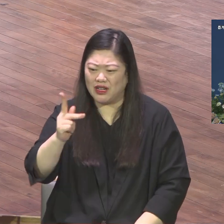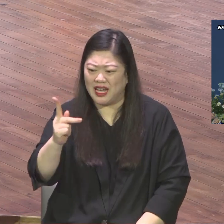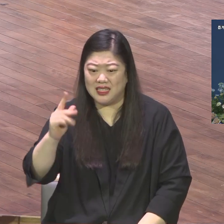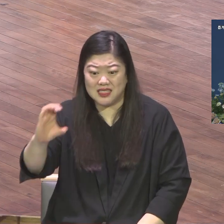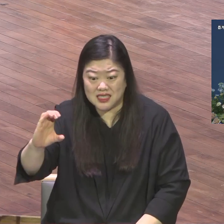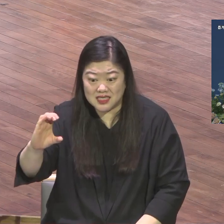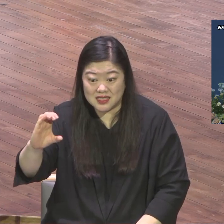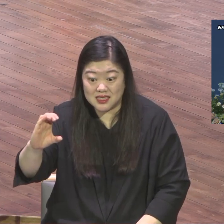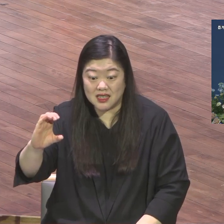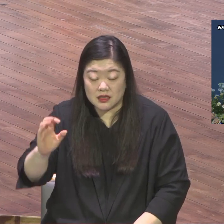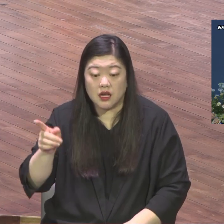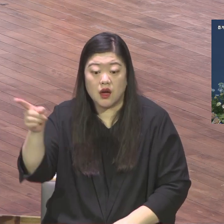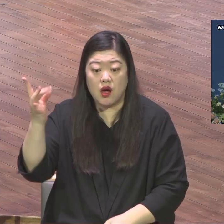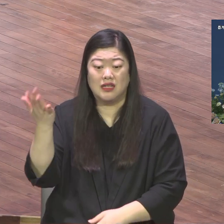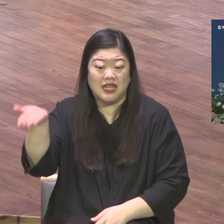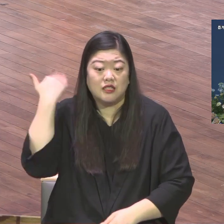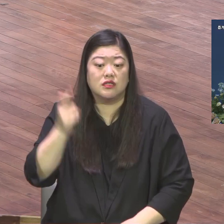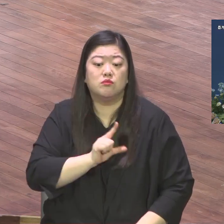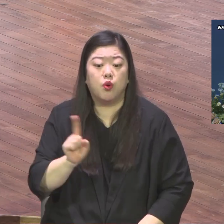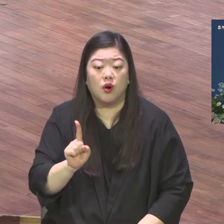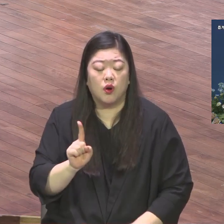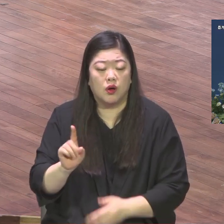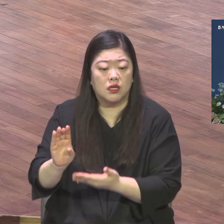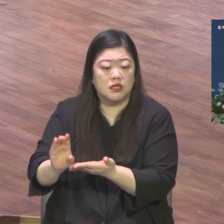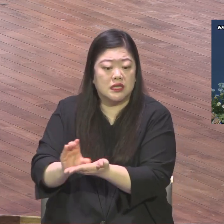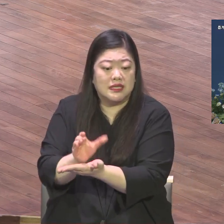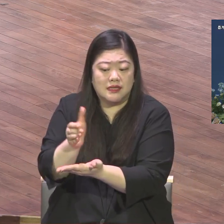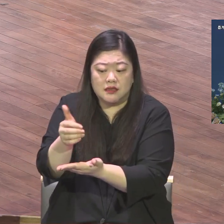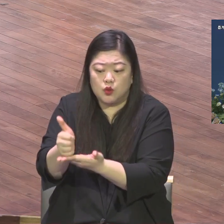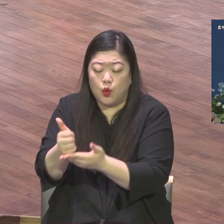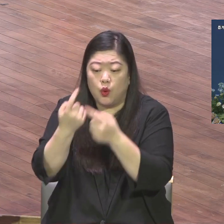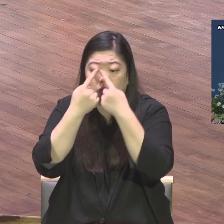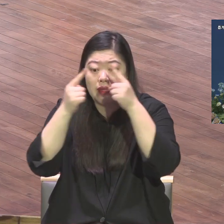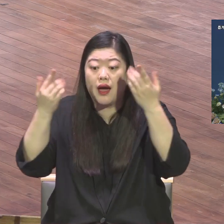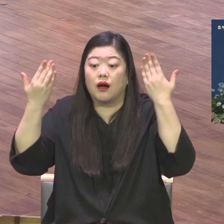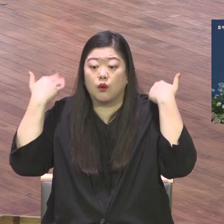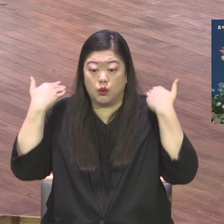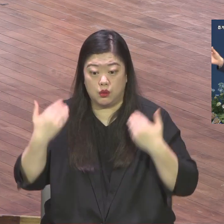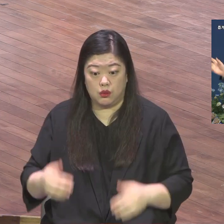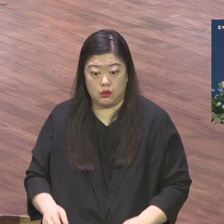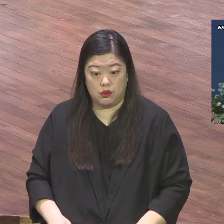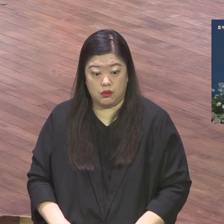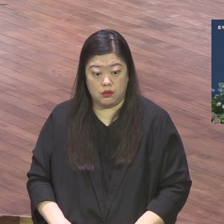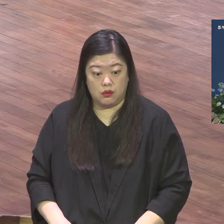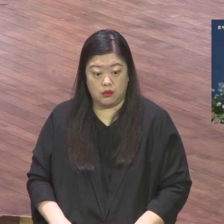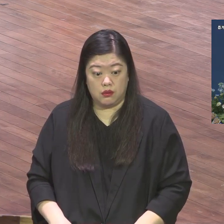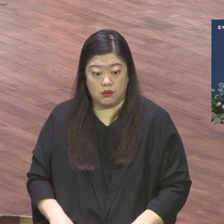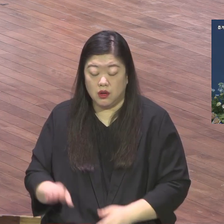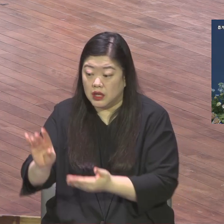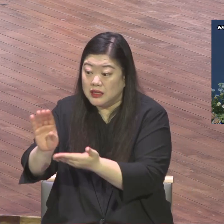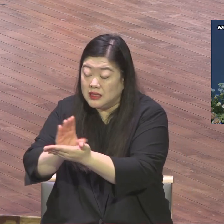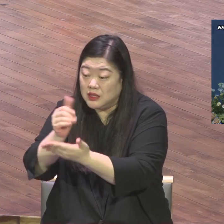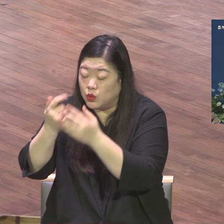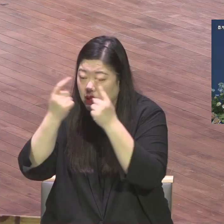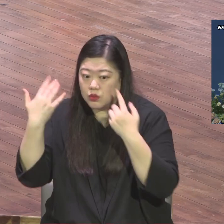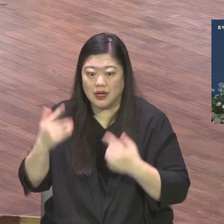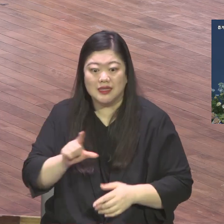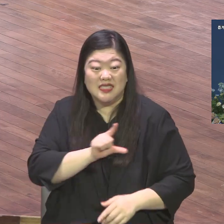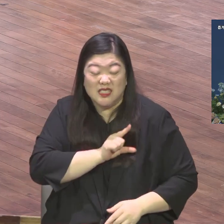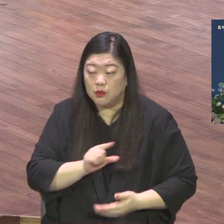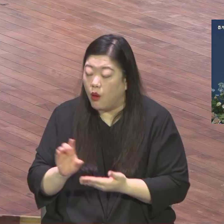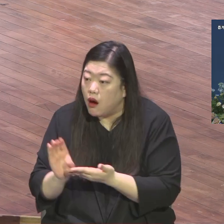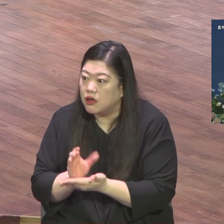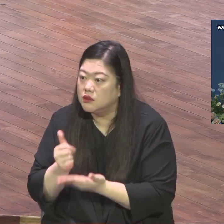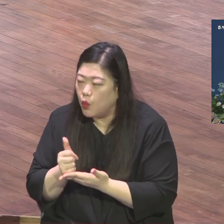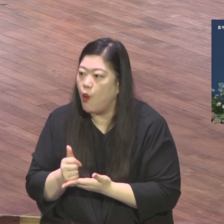대학이란 말은 뭔가 자기들 나름대로 뭔가 신념이 있고 뭔가 이렇게 사상이 있어서 그 말은 이름 중에 그리스도 대학. 깜짝 놀랐다. 그리스도,